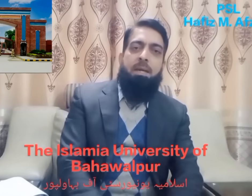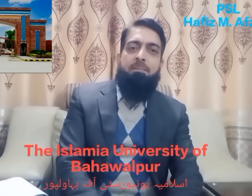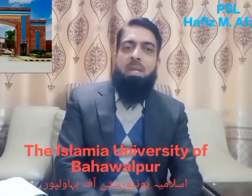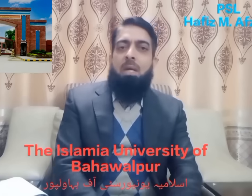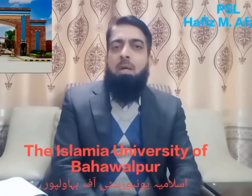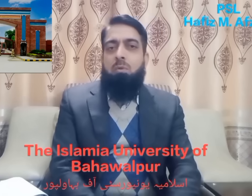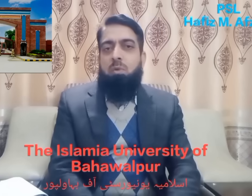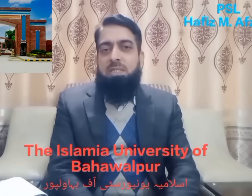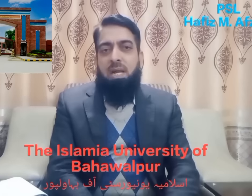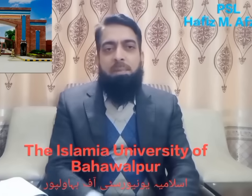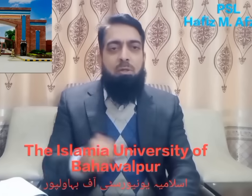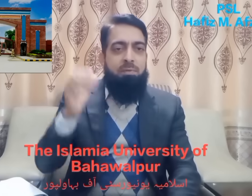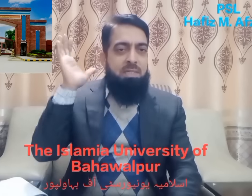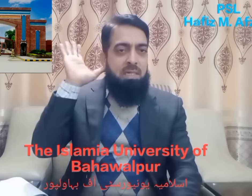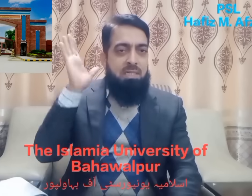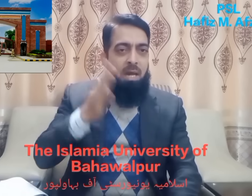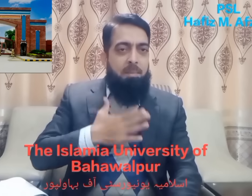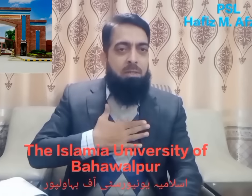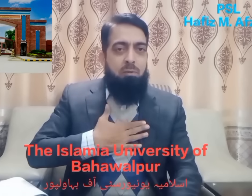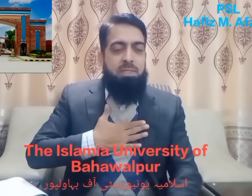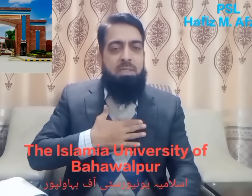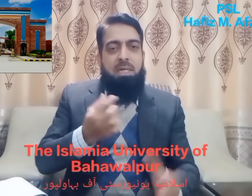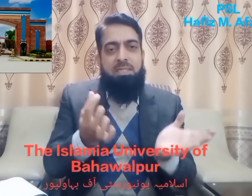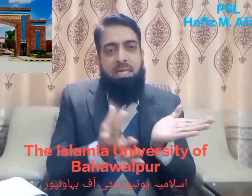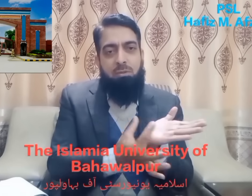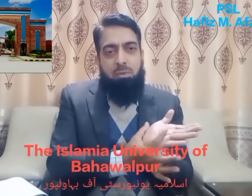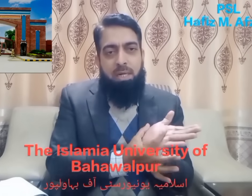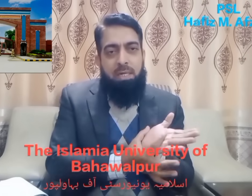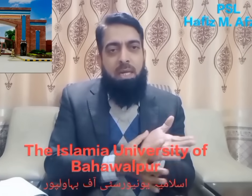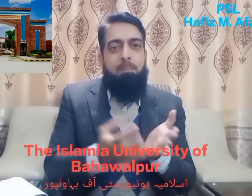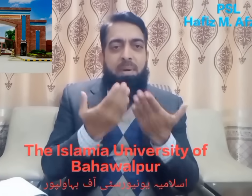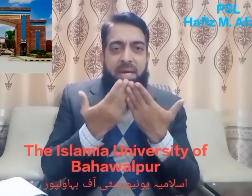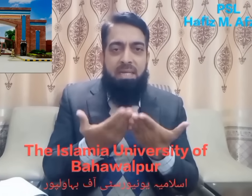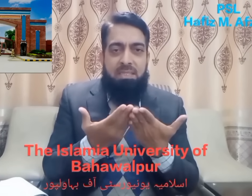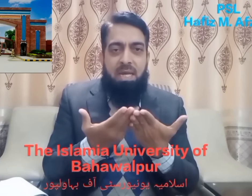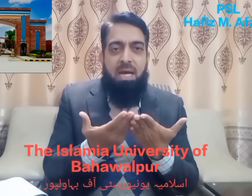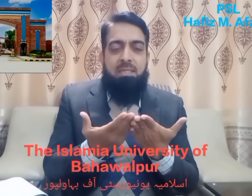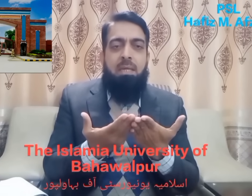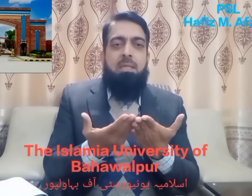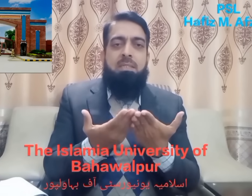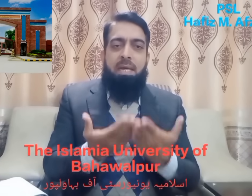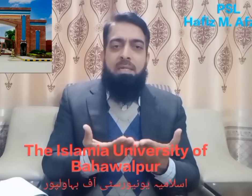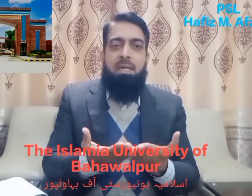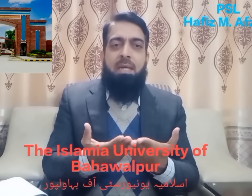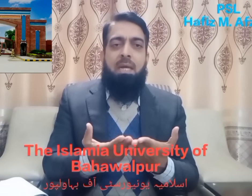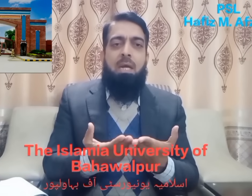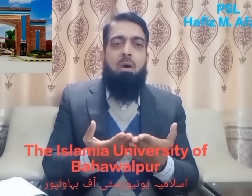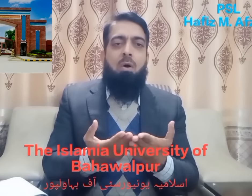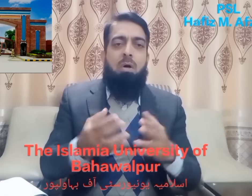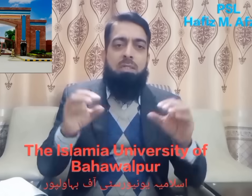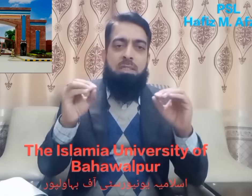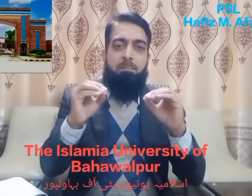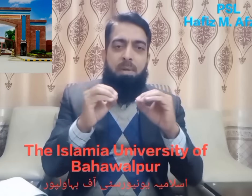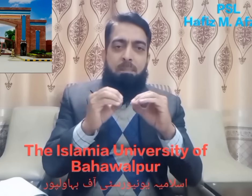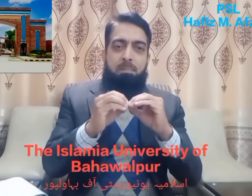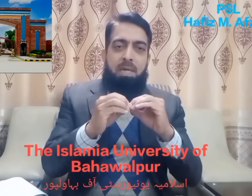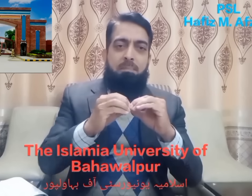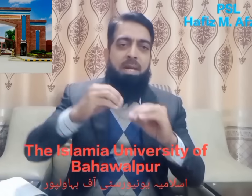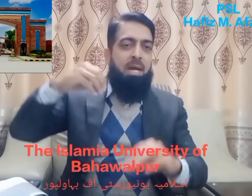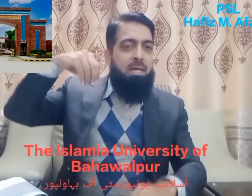करेंगे। तो इस्लामिया यूनिवर्सिटी का साइन यू करके पढ़ने के साथ साइन करेंगे और सिंपल बी बना